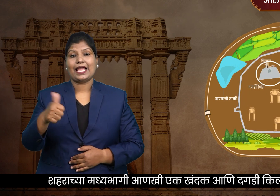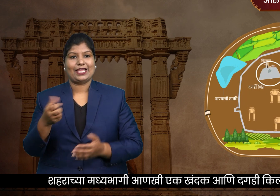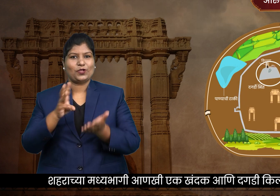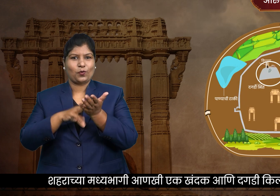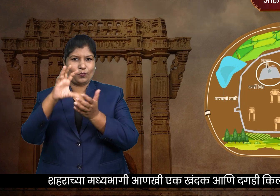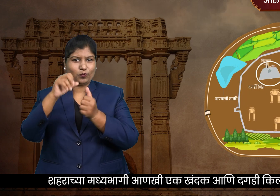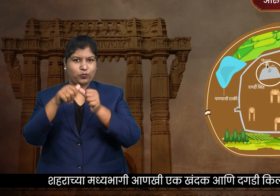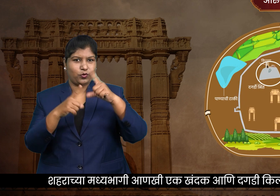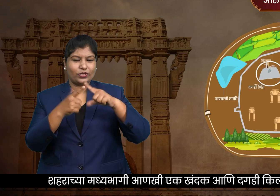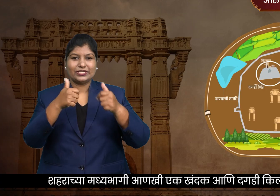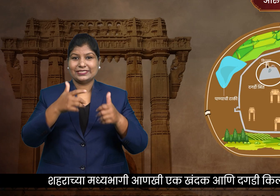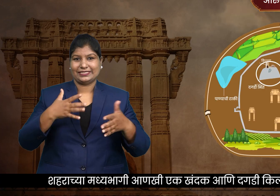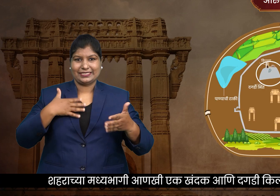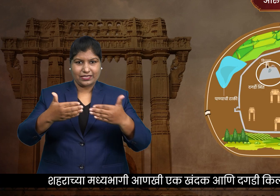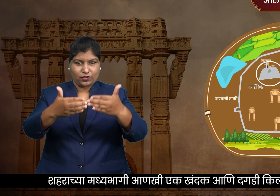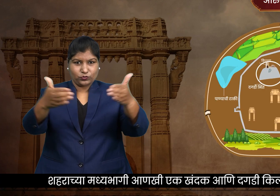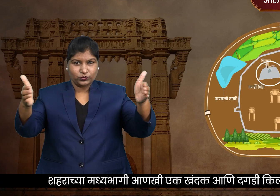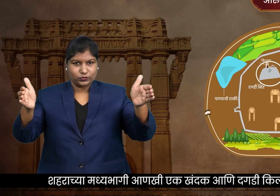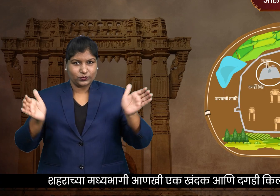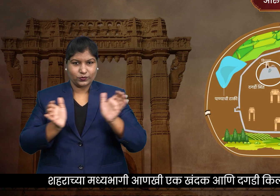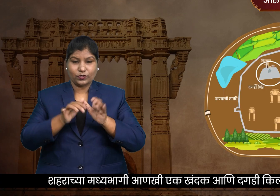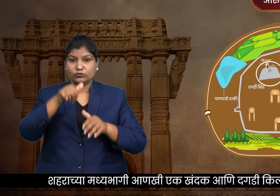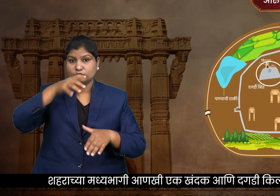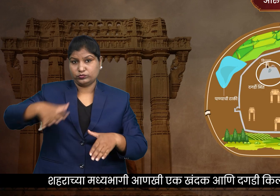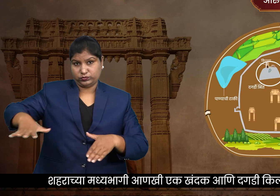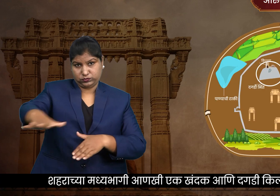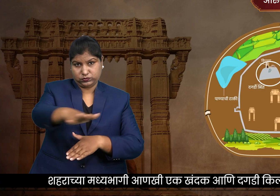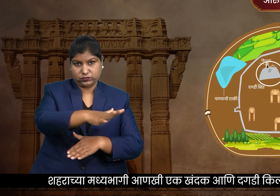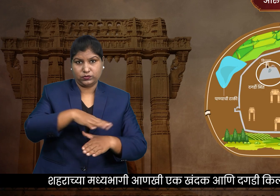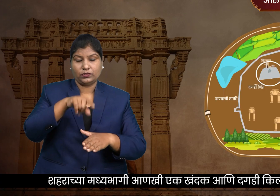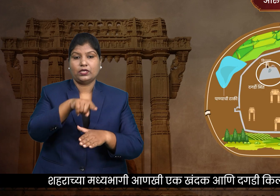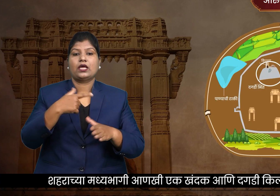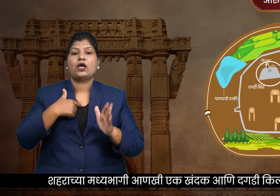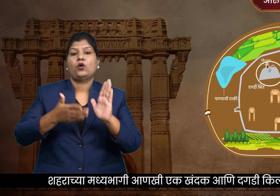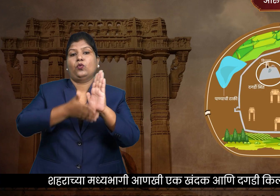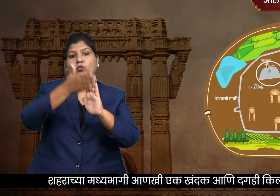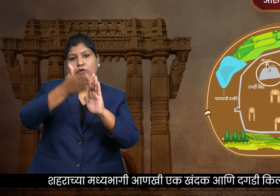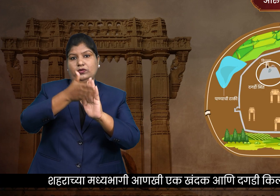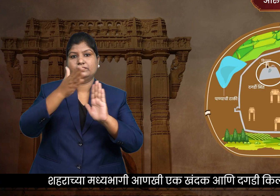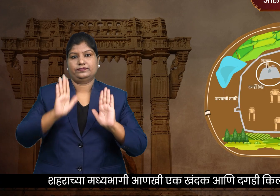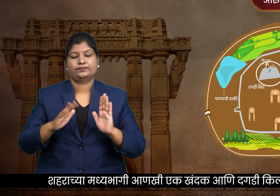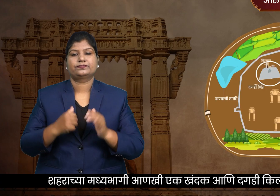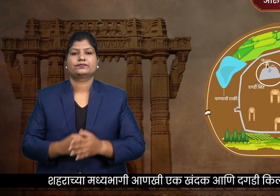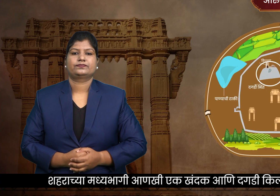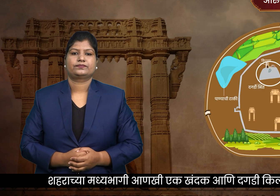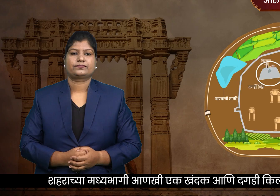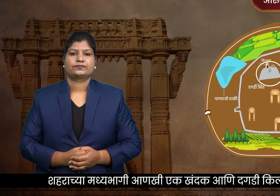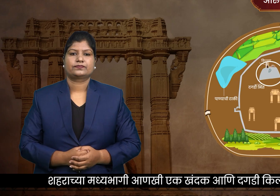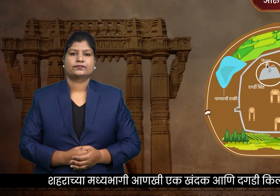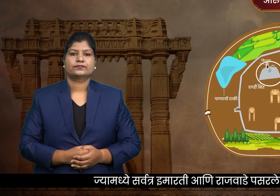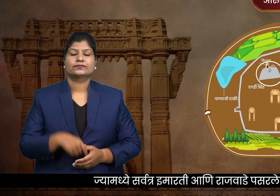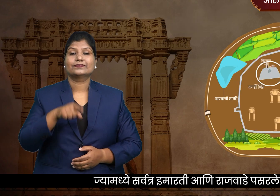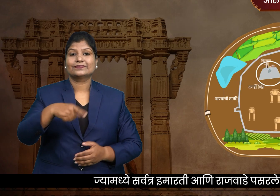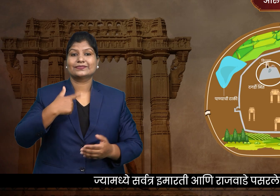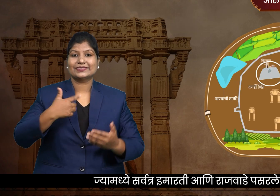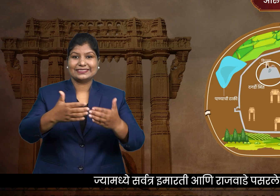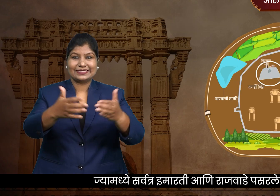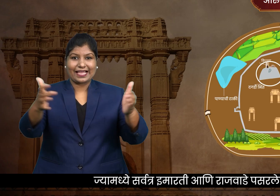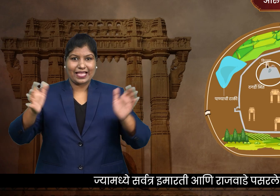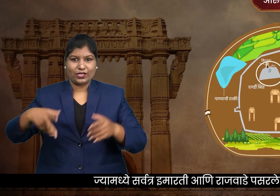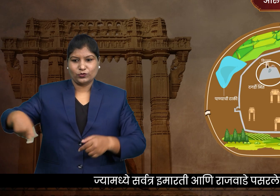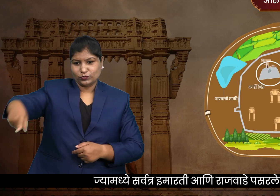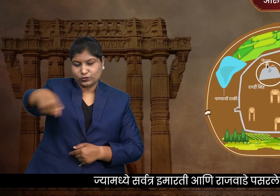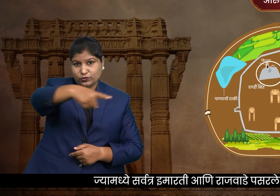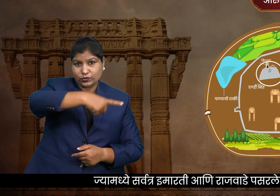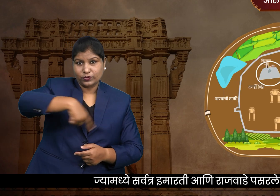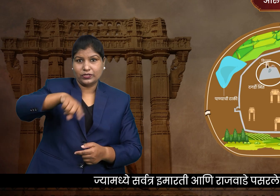शहराच्या मध्यभागी आणखी एक खंदक आणि दगडी किल्ल्याची भिंत होती ज्यामध्ये